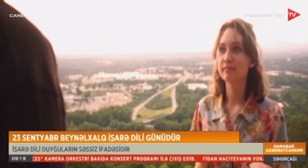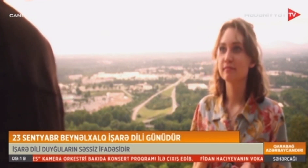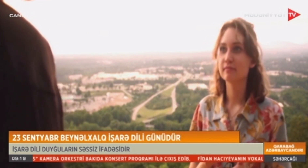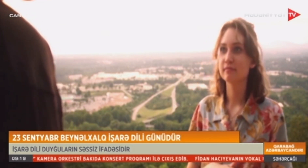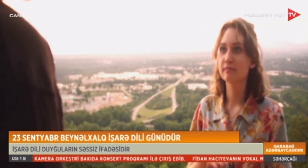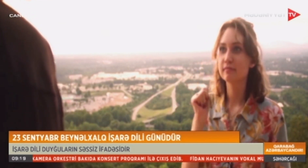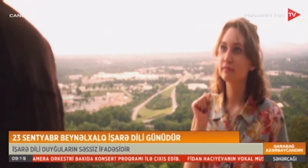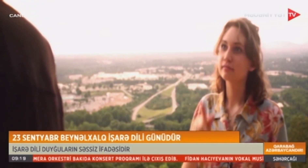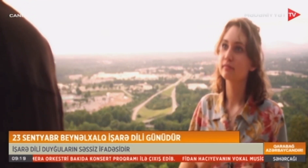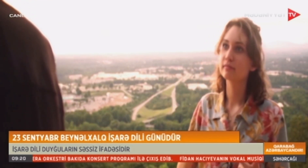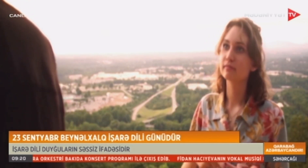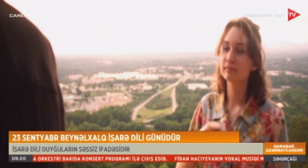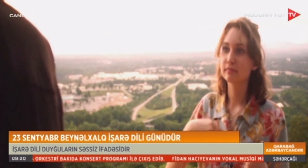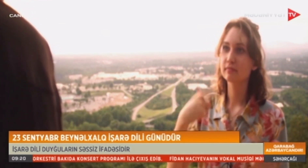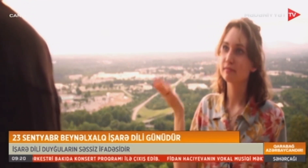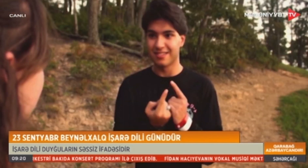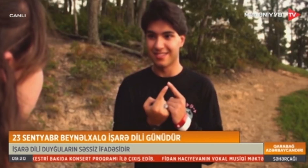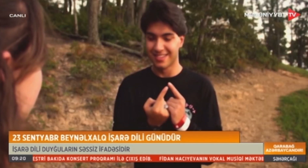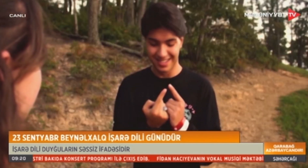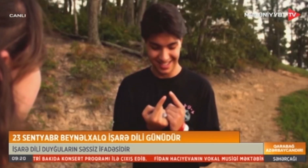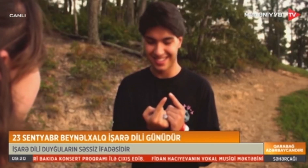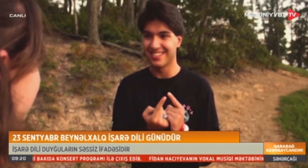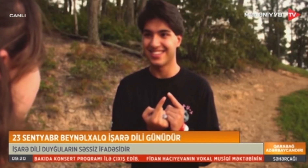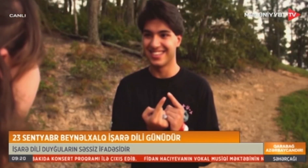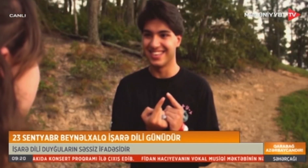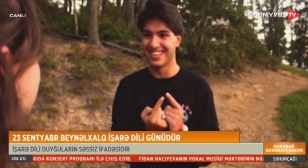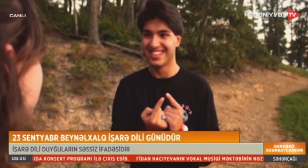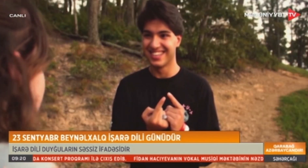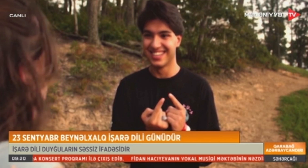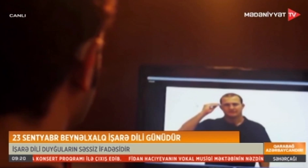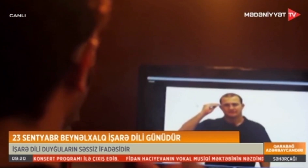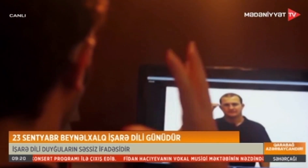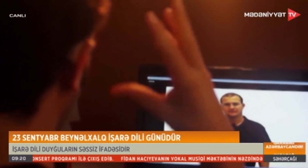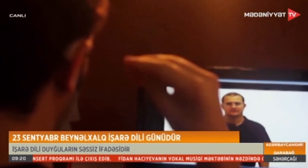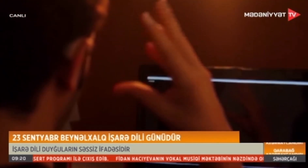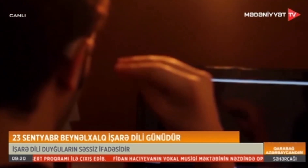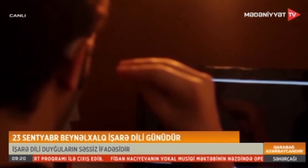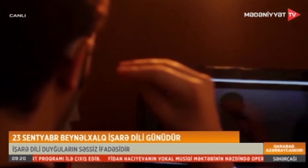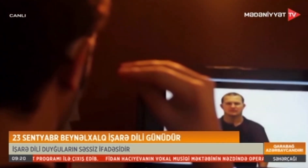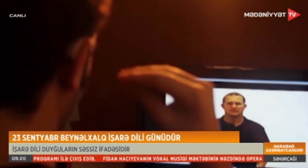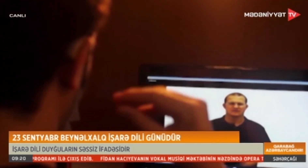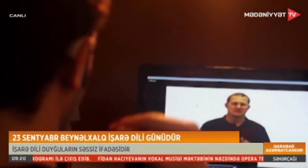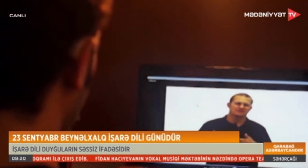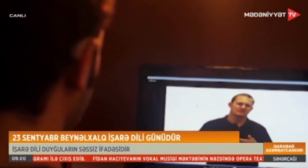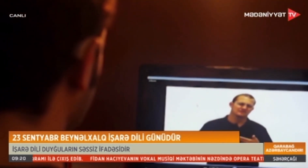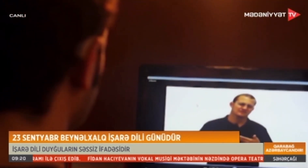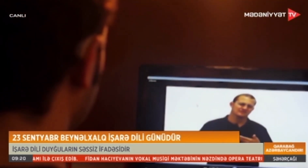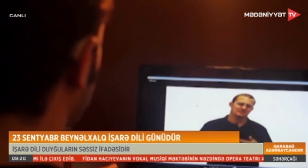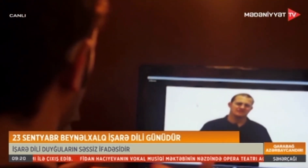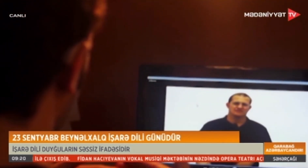səs verə bilirlər səs. Yox, oxuya bilirlər onlar, görüntülü danışırlar, yenə edirəm. Oxumayanda, əgər hansısa bir sözdə çətinlik